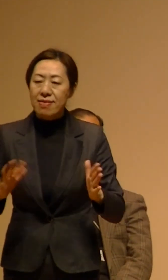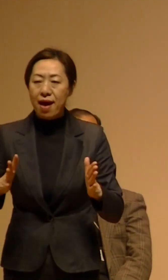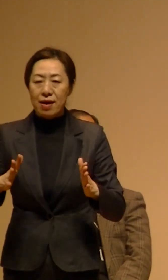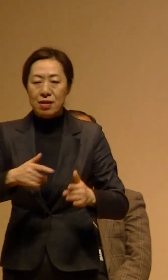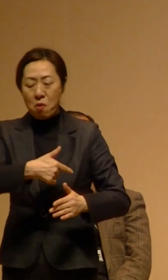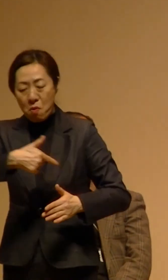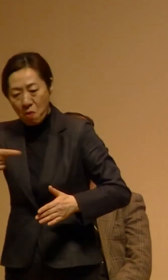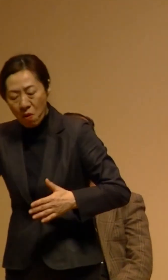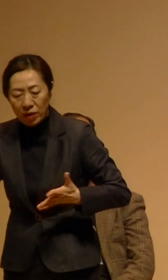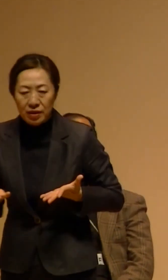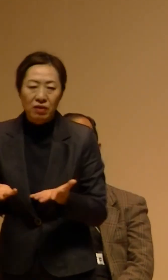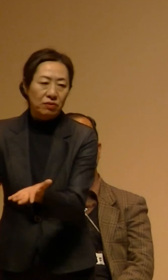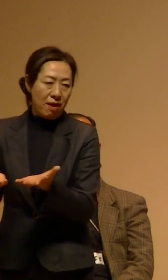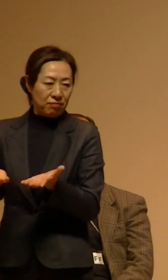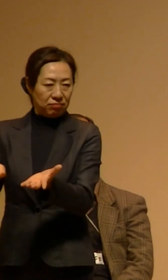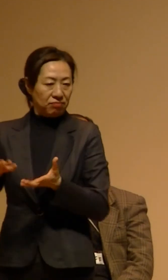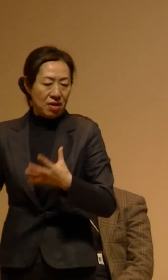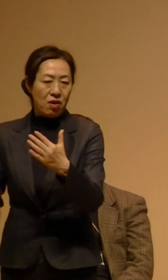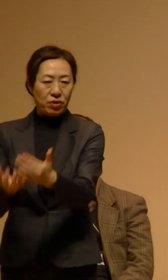来ました。